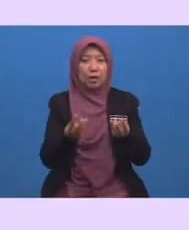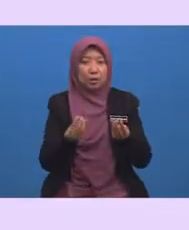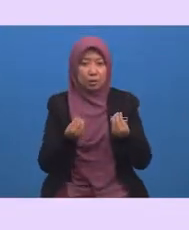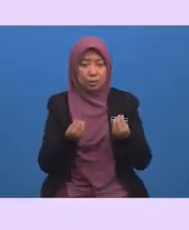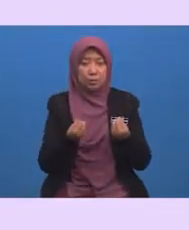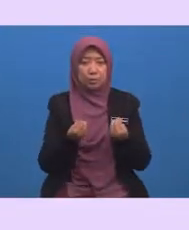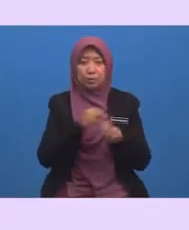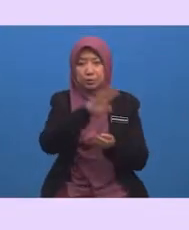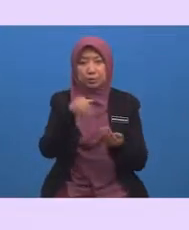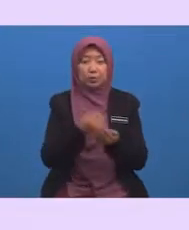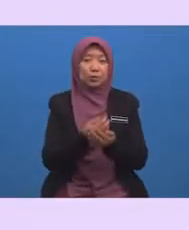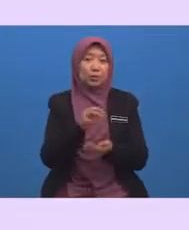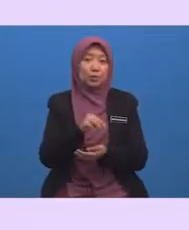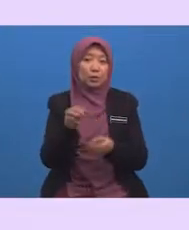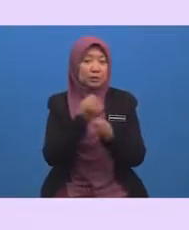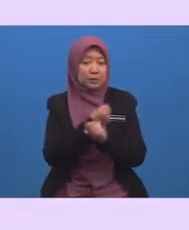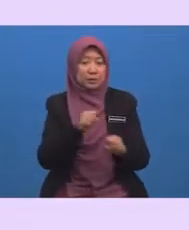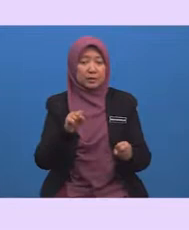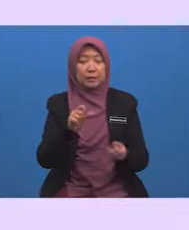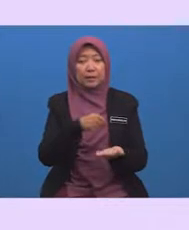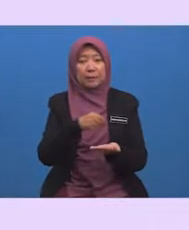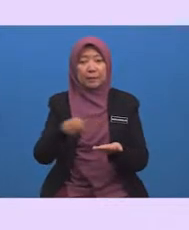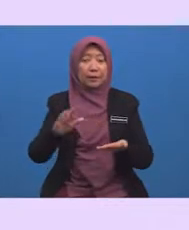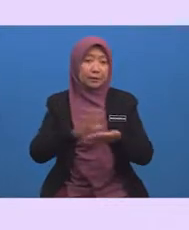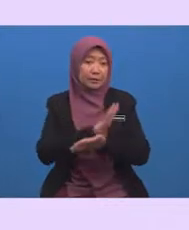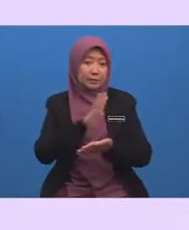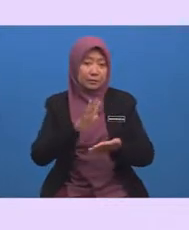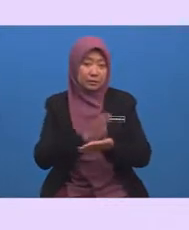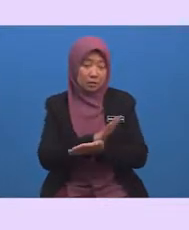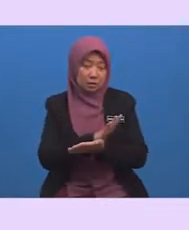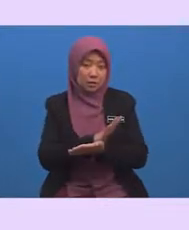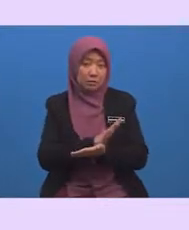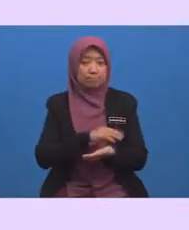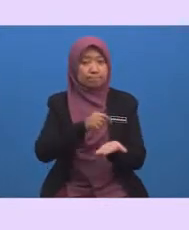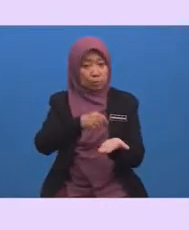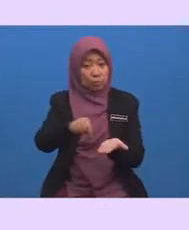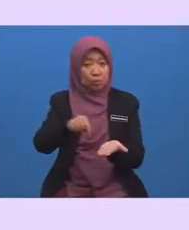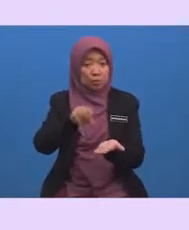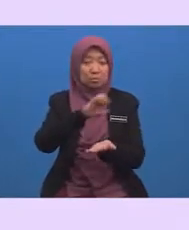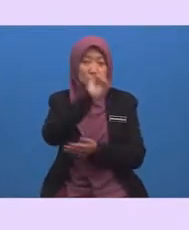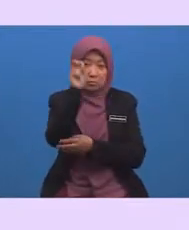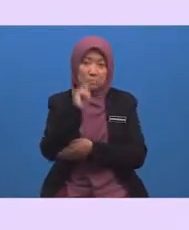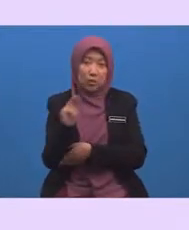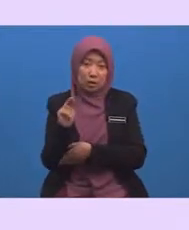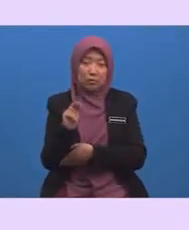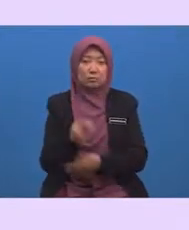semua murid-murid sediakan pen dan juga kertas dan tulis soalan